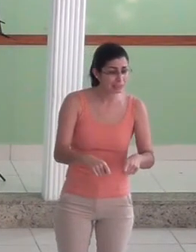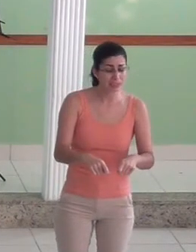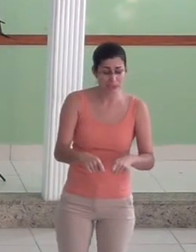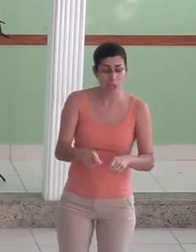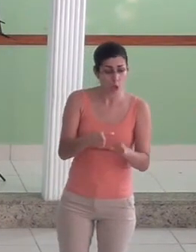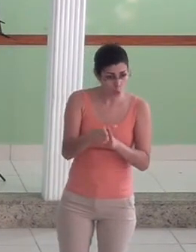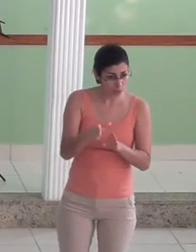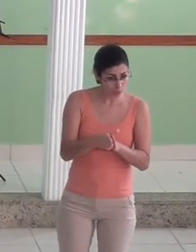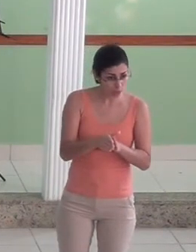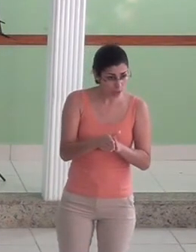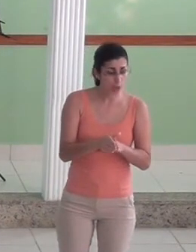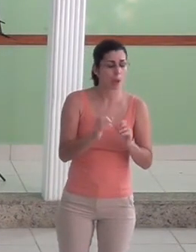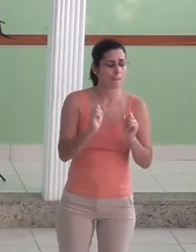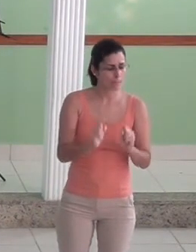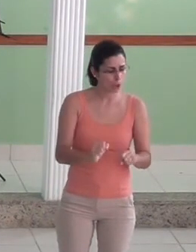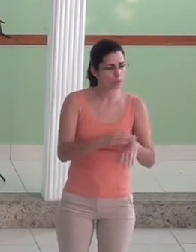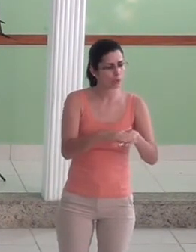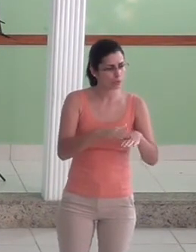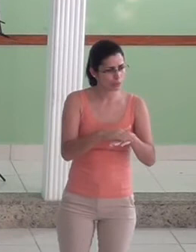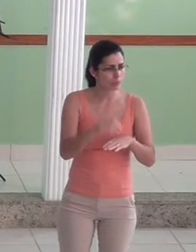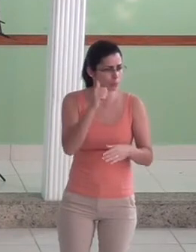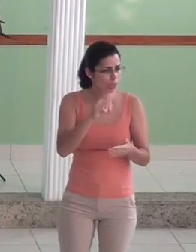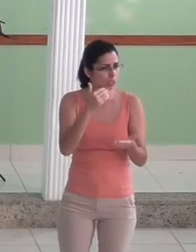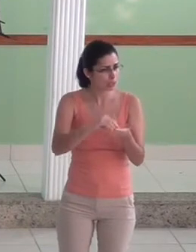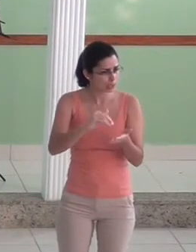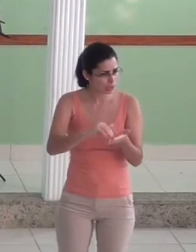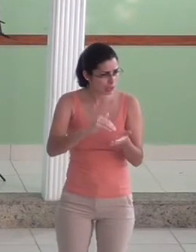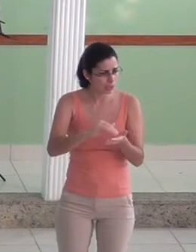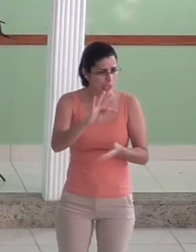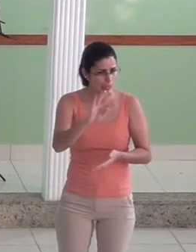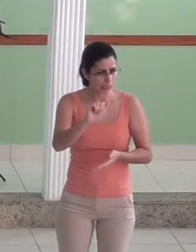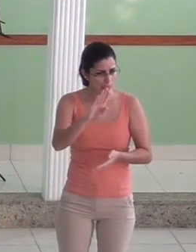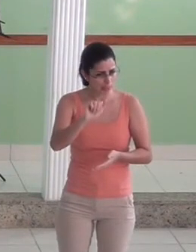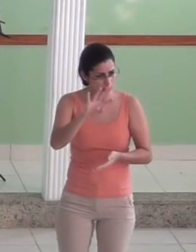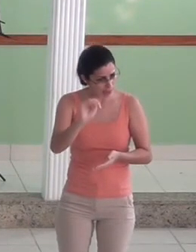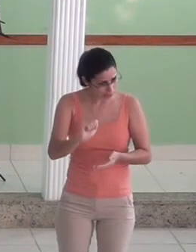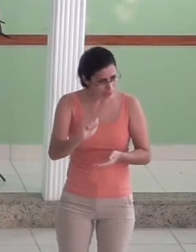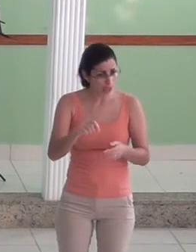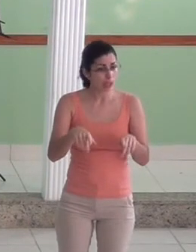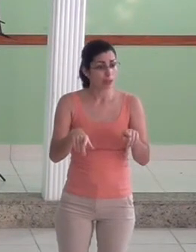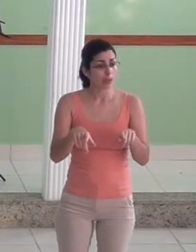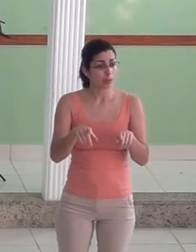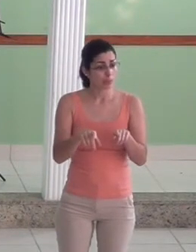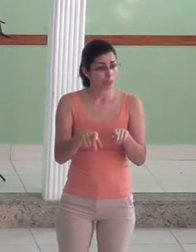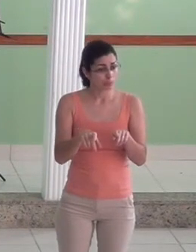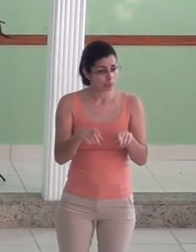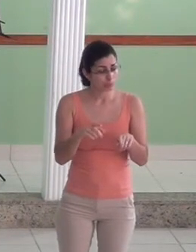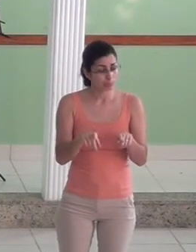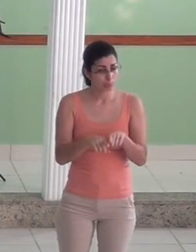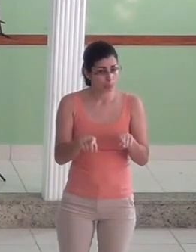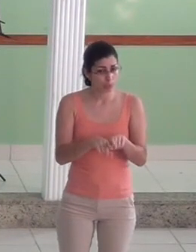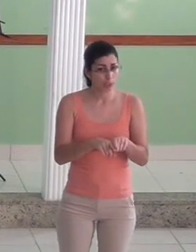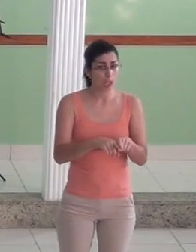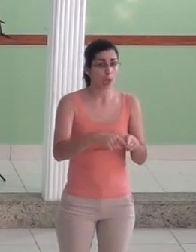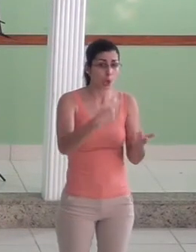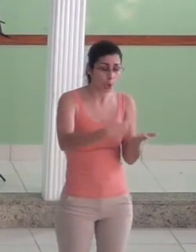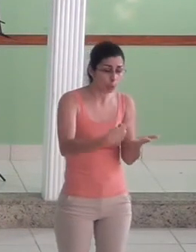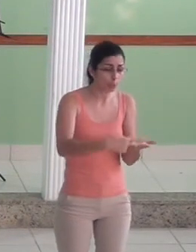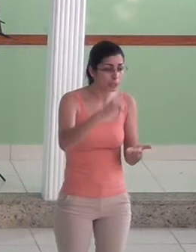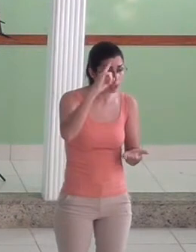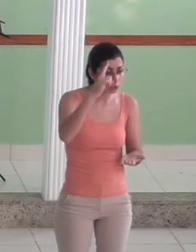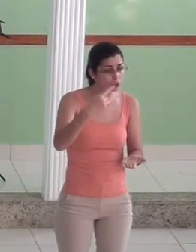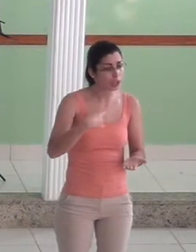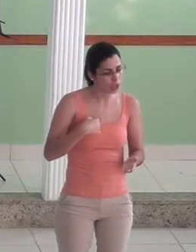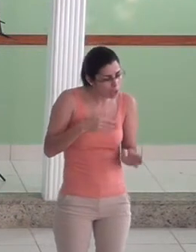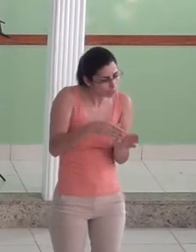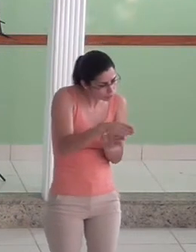pode procurar a Tabata, na secretaria da igreja. Ela tem os meus horários, a gente conversa, a gente pode marcá-los dentro